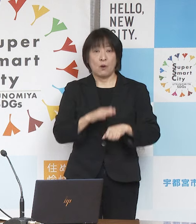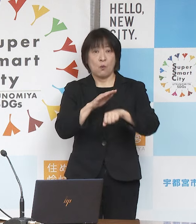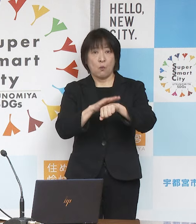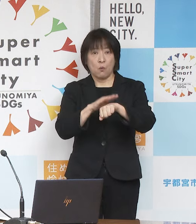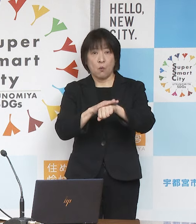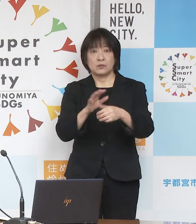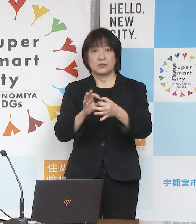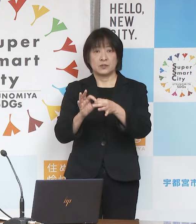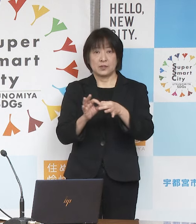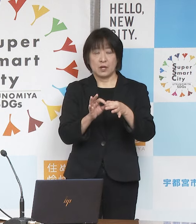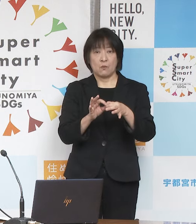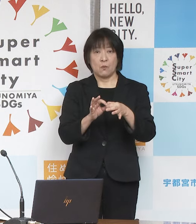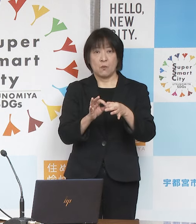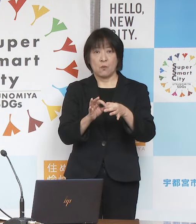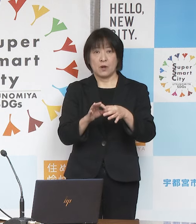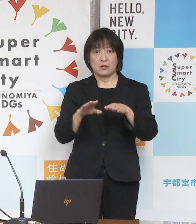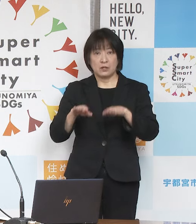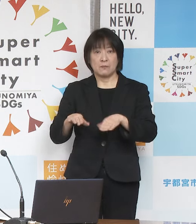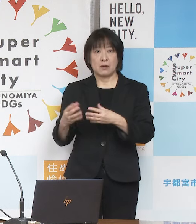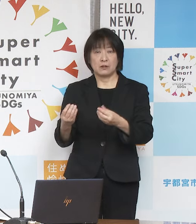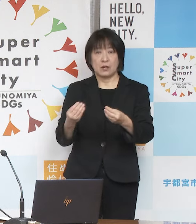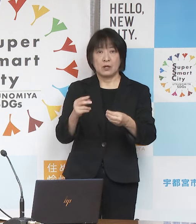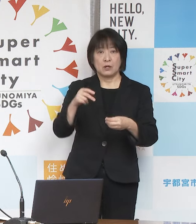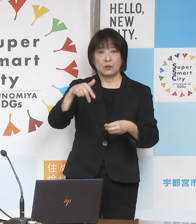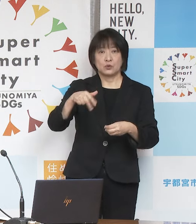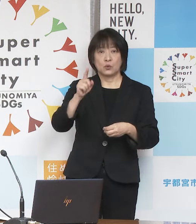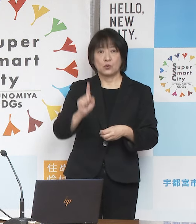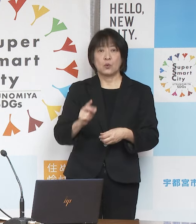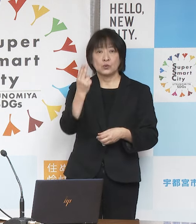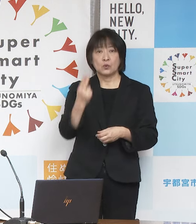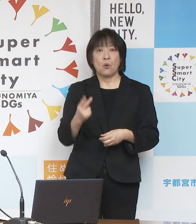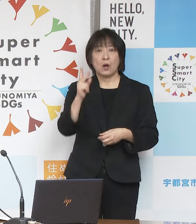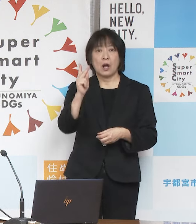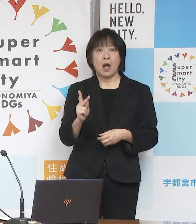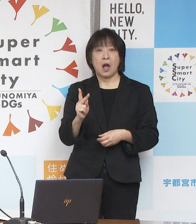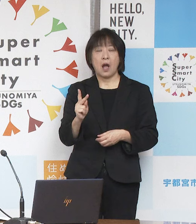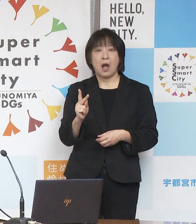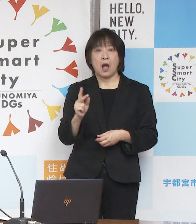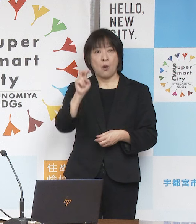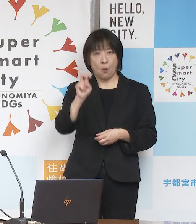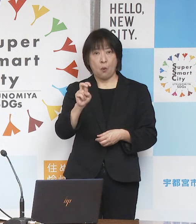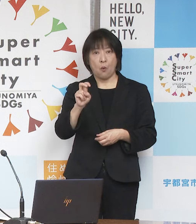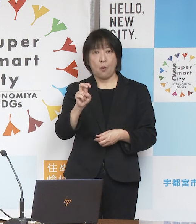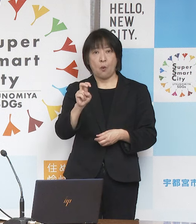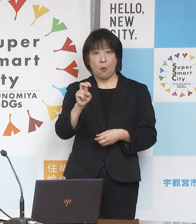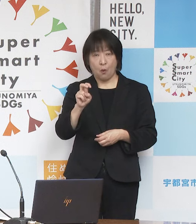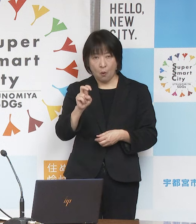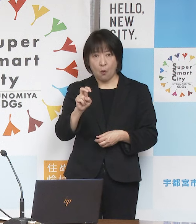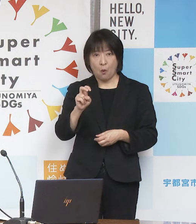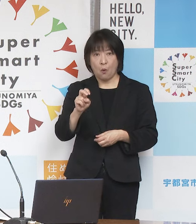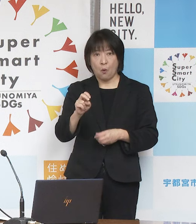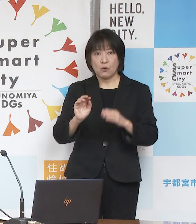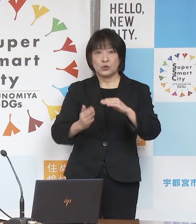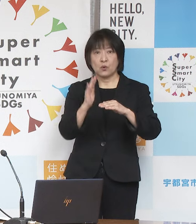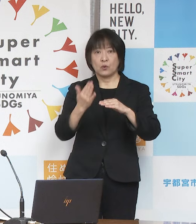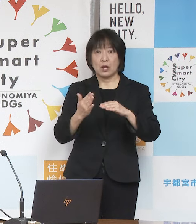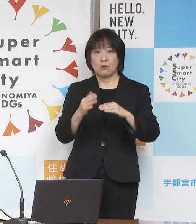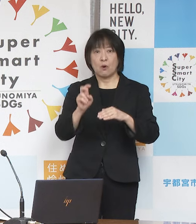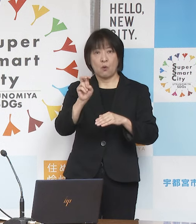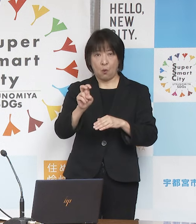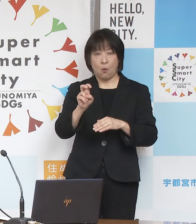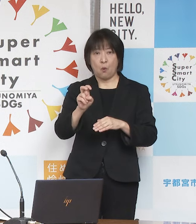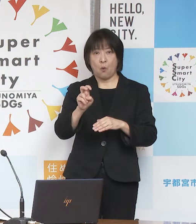がこれはあの現行のストーカを償却あのモバに関してはストカ炉式償却炉というまゴミをこうベルト